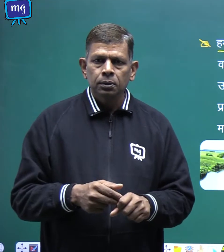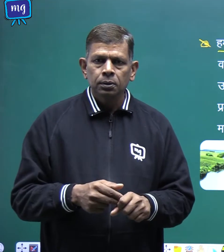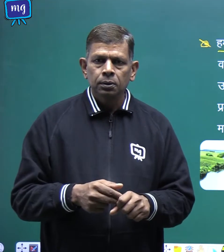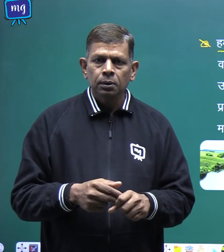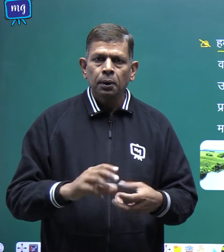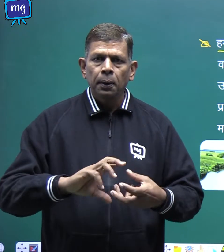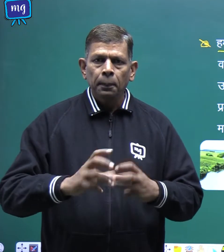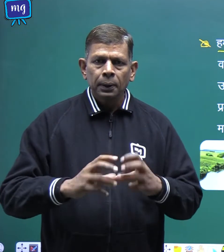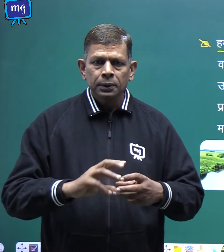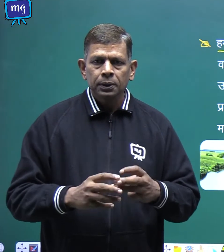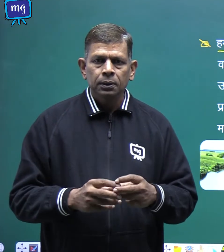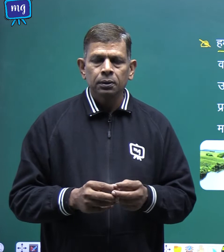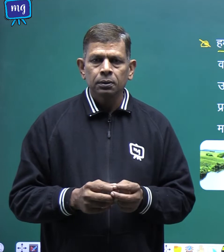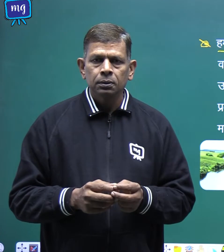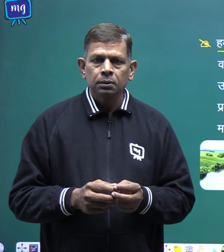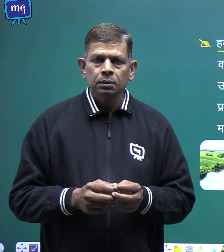मशीनें,